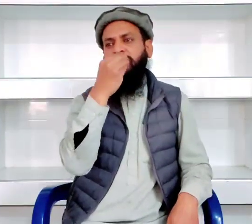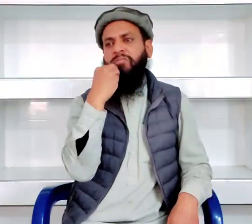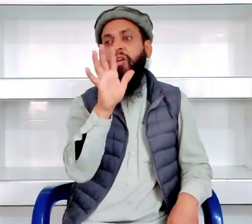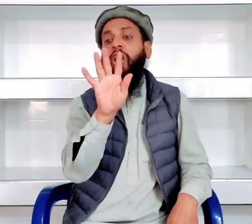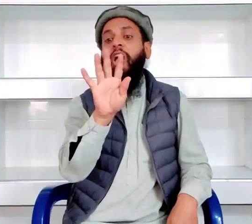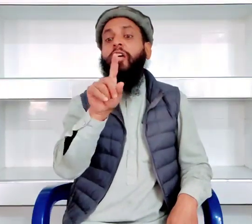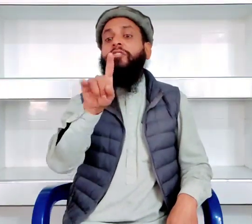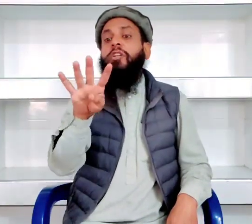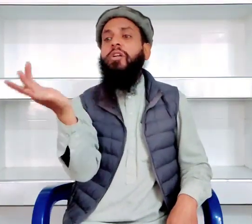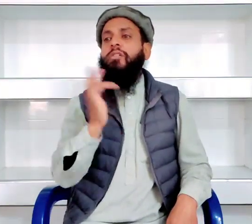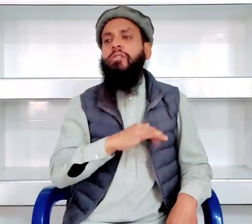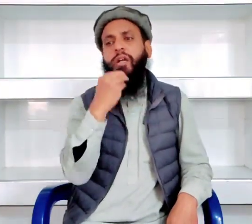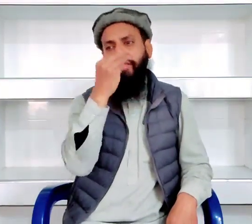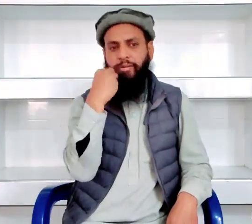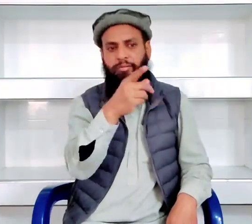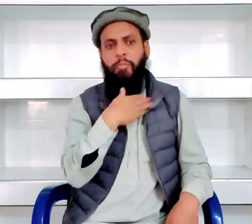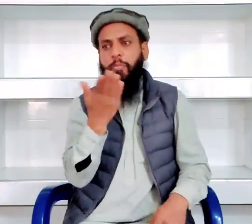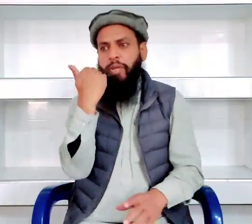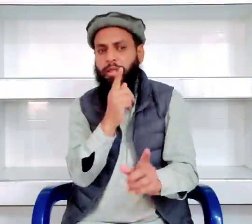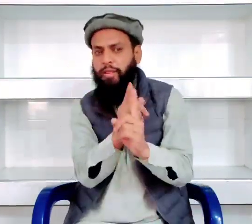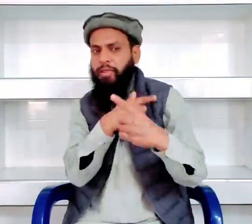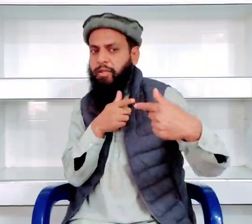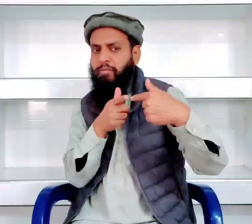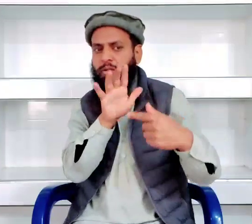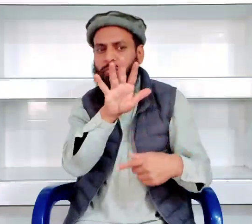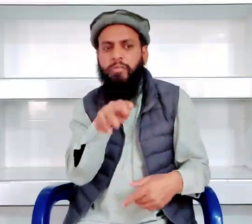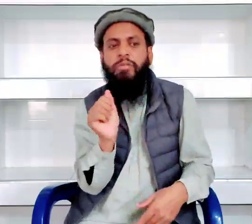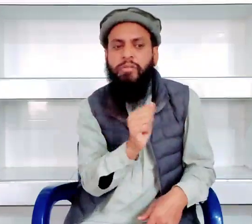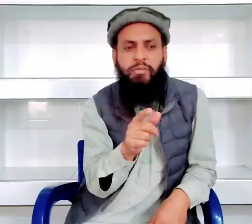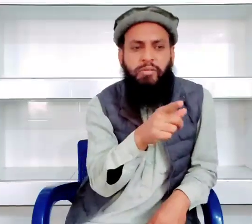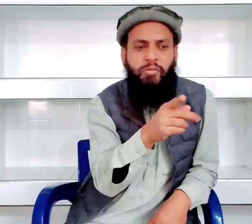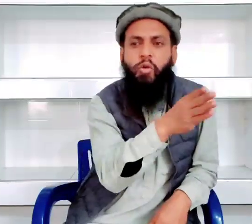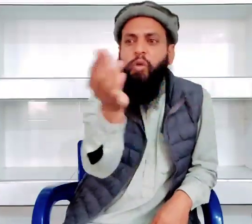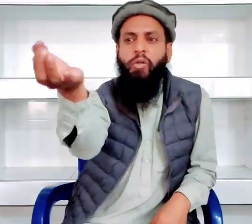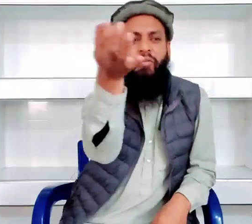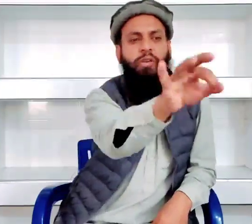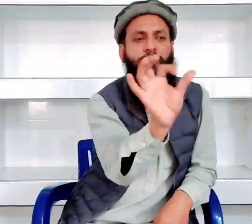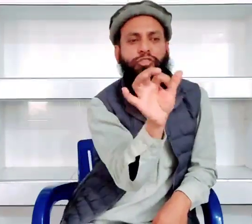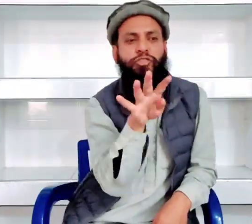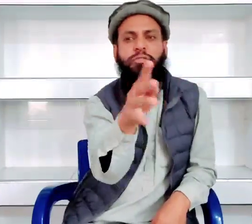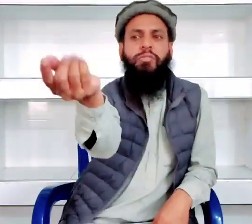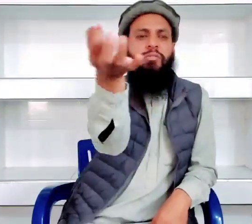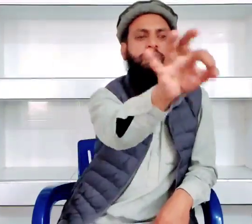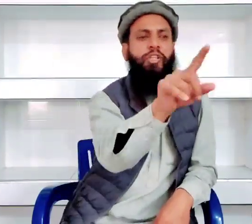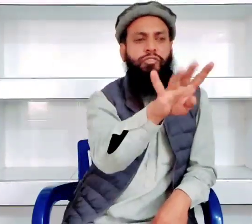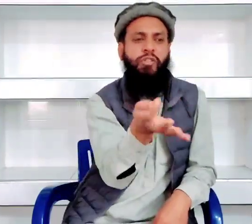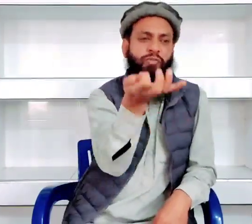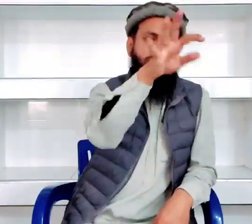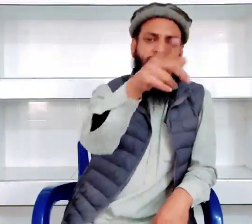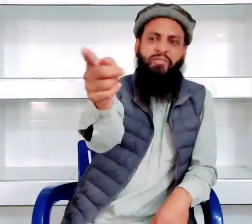ہے ایسا کرنا جائز نہیں لیکن ایک تجارت ہے ایدے بارے علماء دا